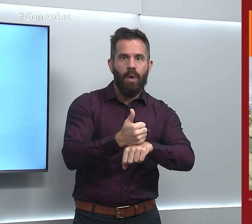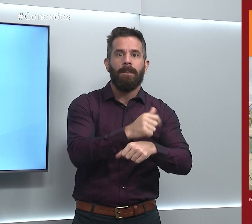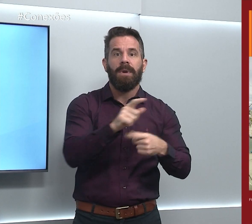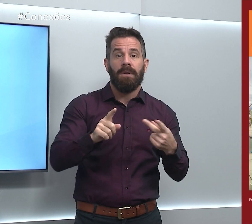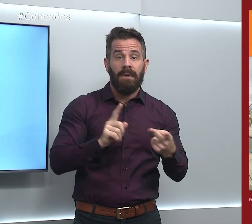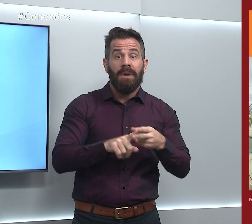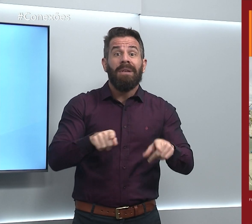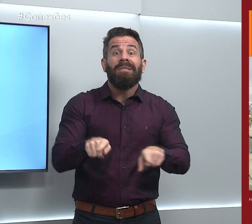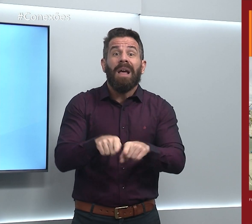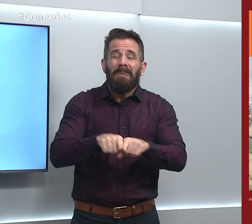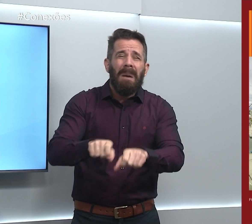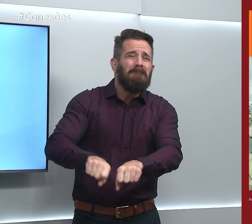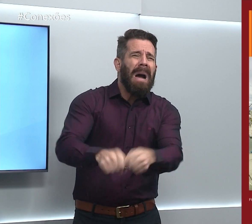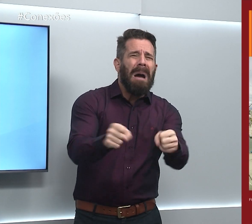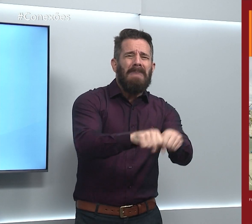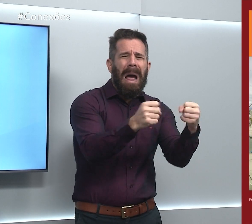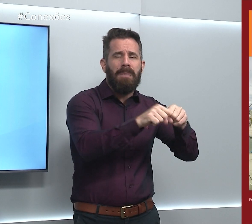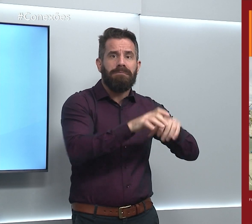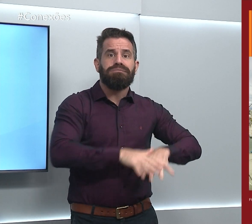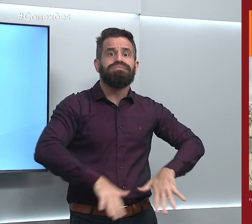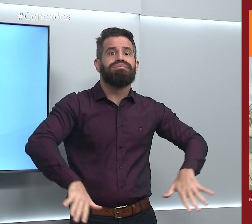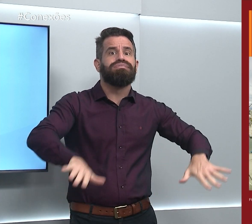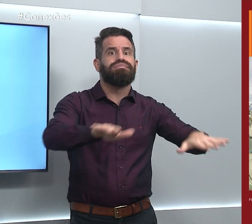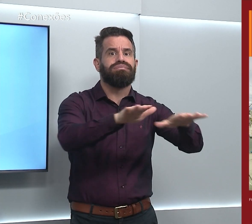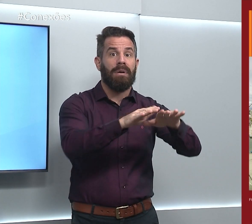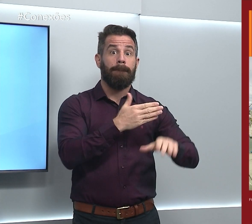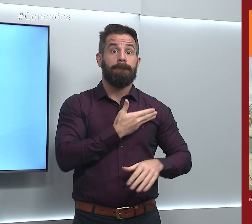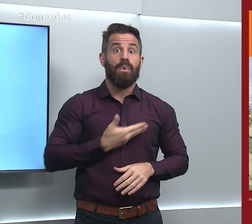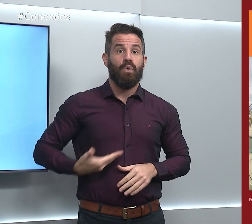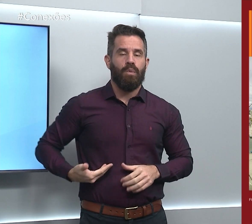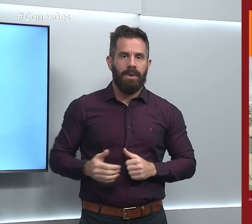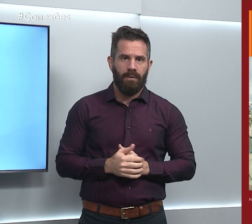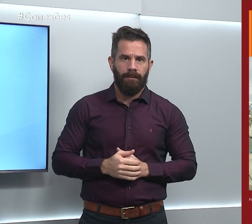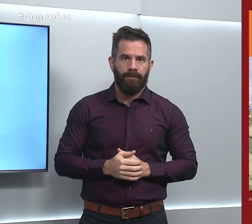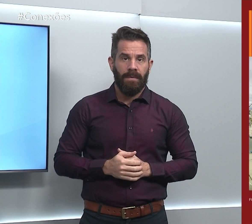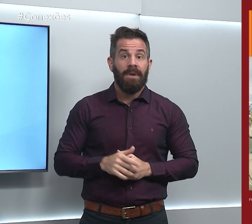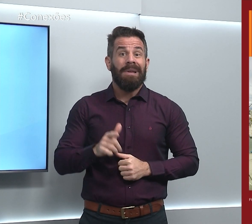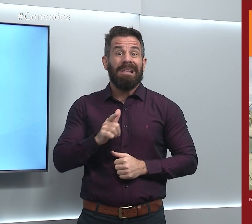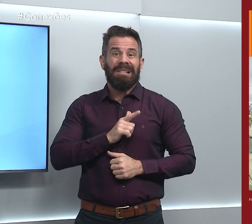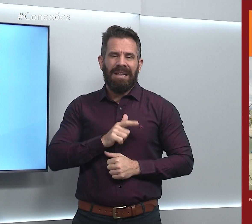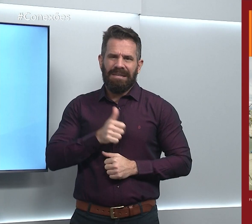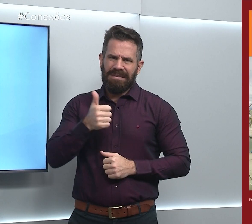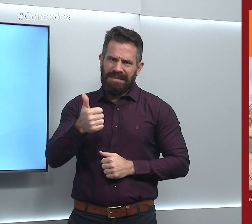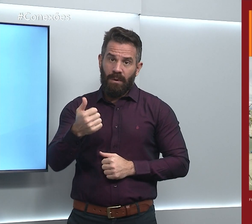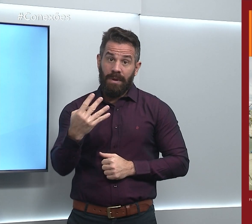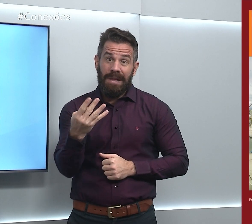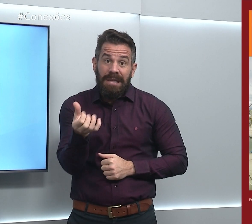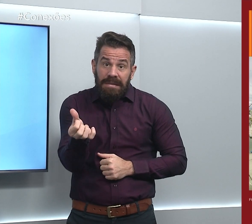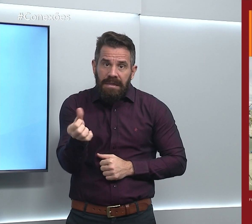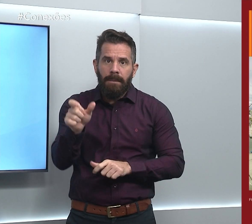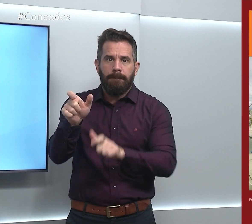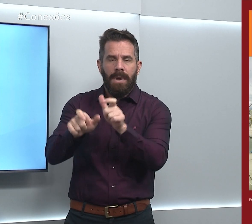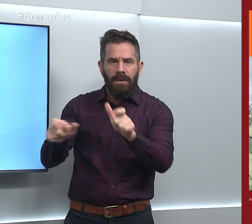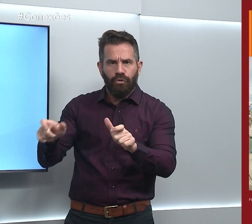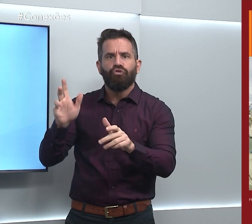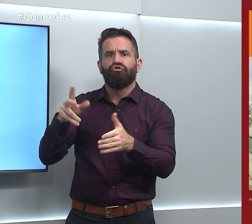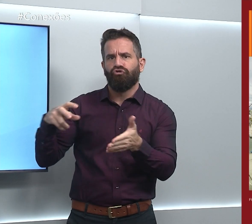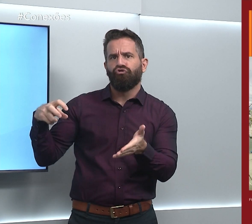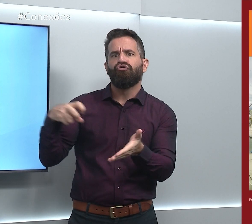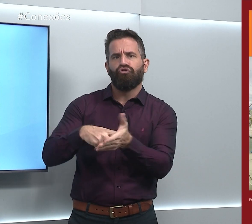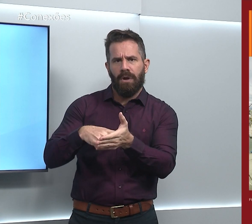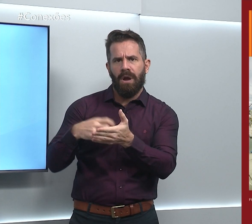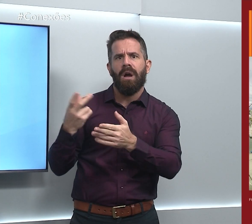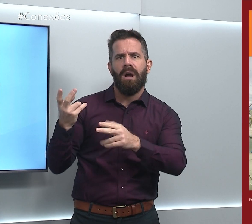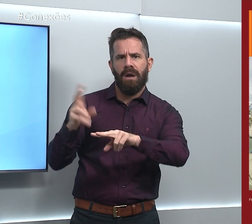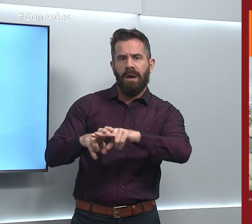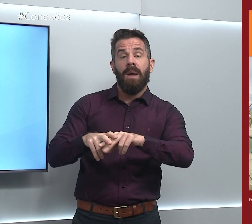qualificado. Bom, já em relação às outras, 146 pessoas foram condenadas por crimes considerados